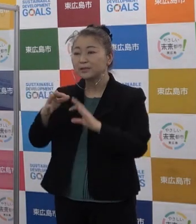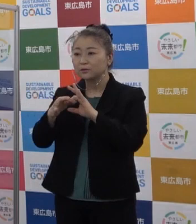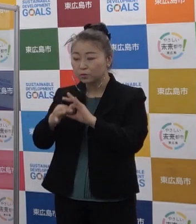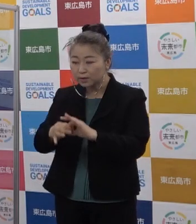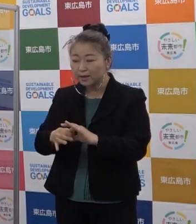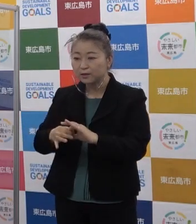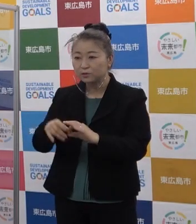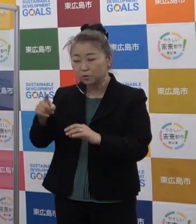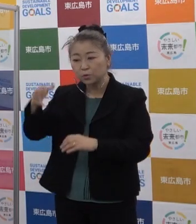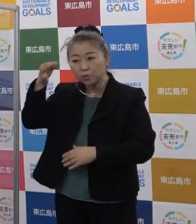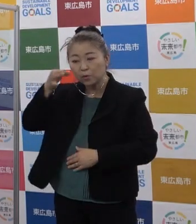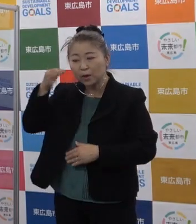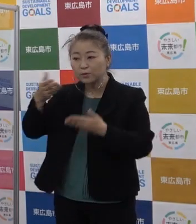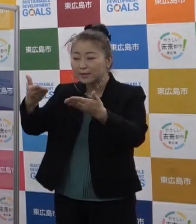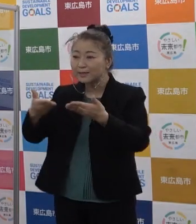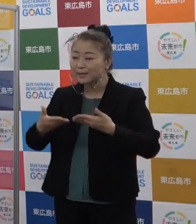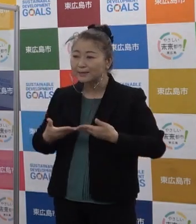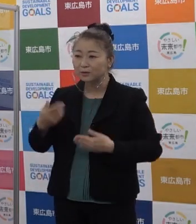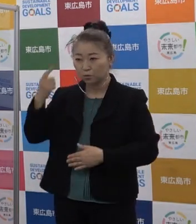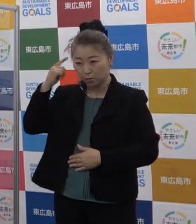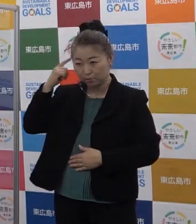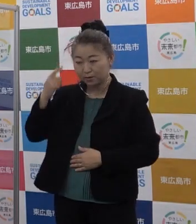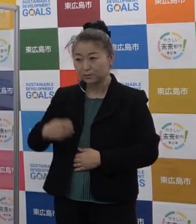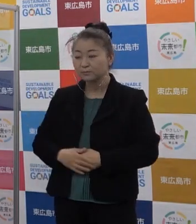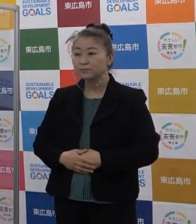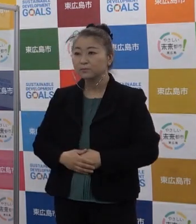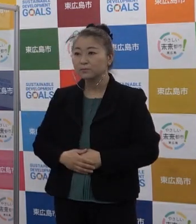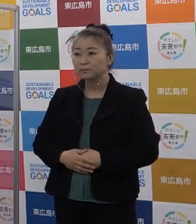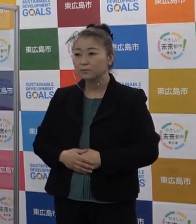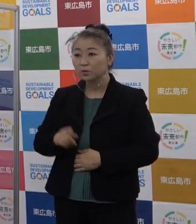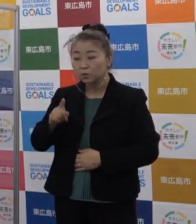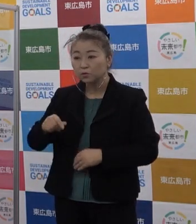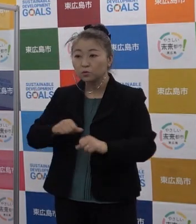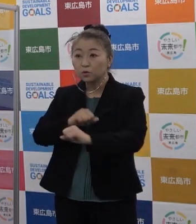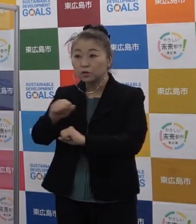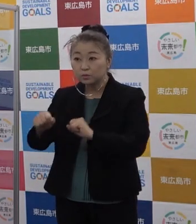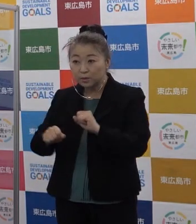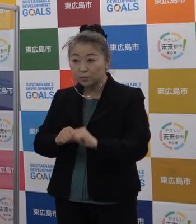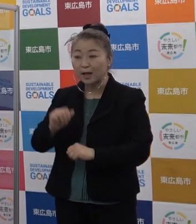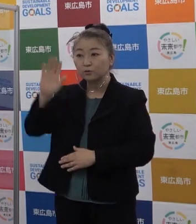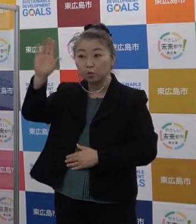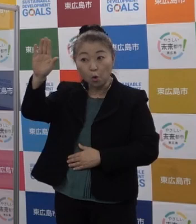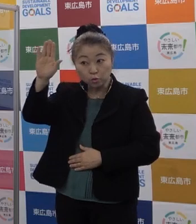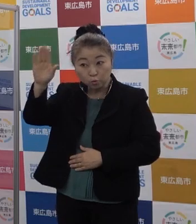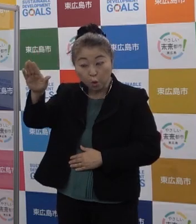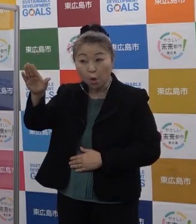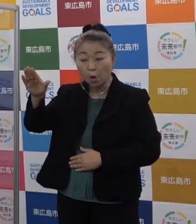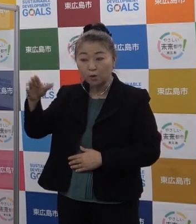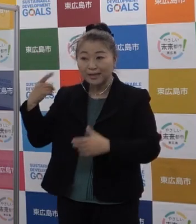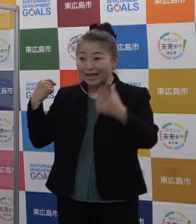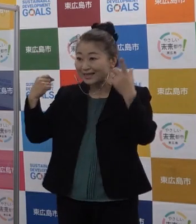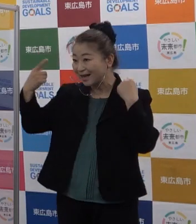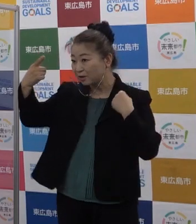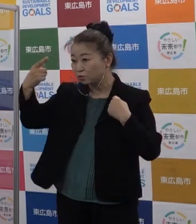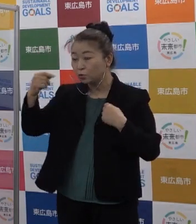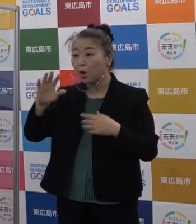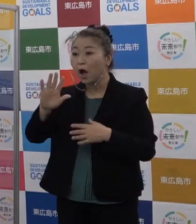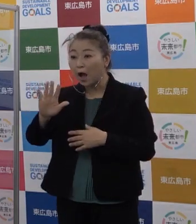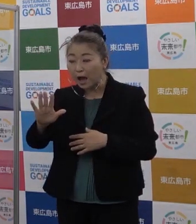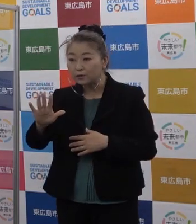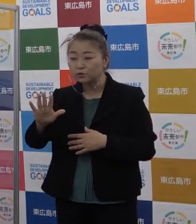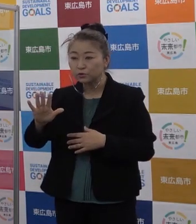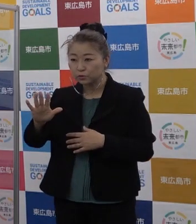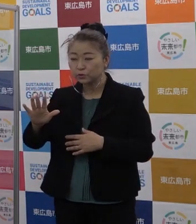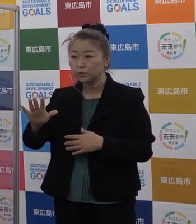評価をいただいたというふうに考えておりまして、まあ、この取り組みは今後大学がある、立地